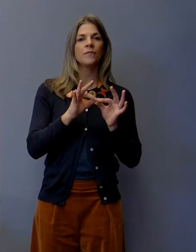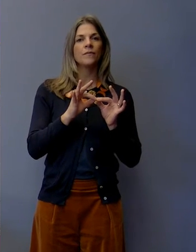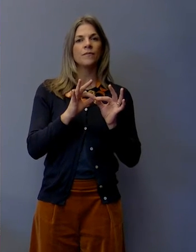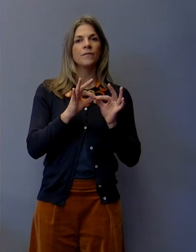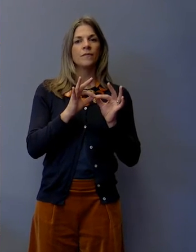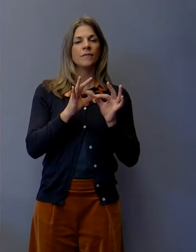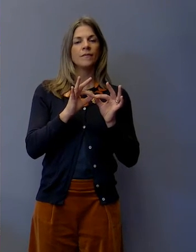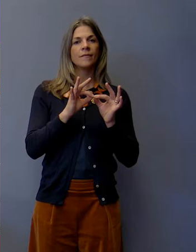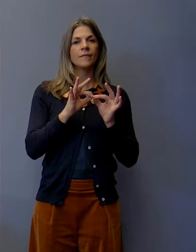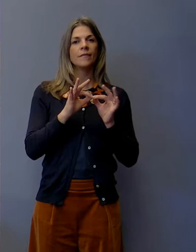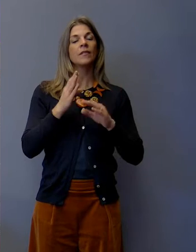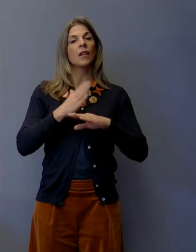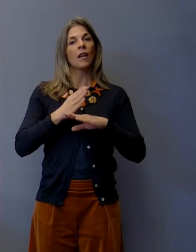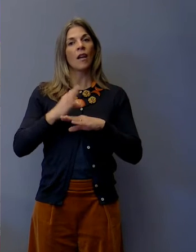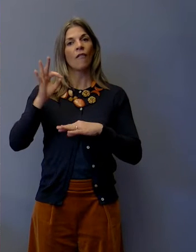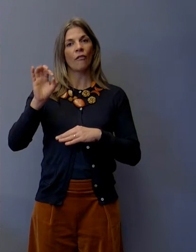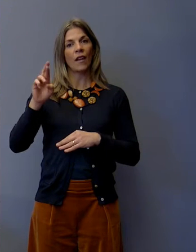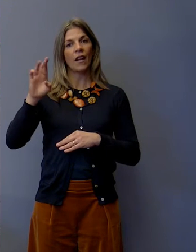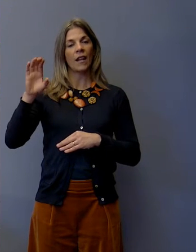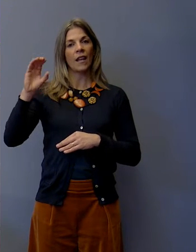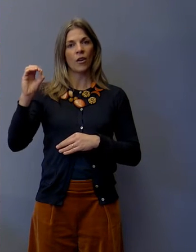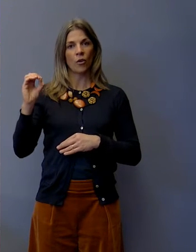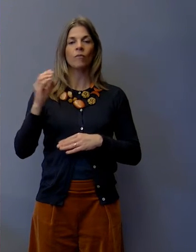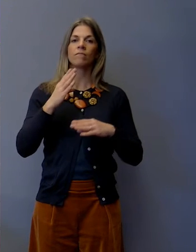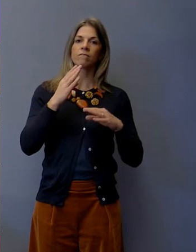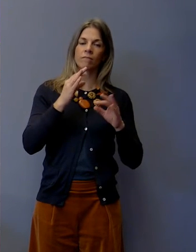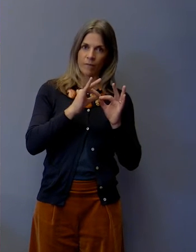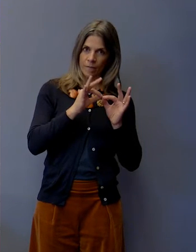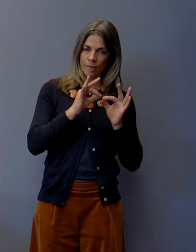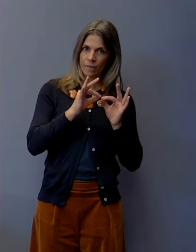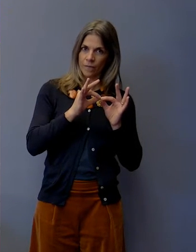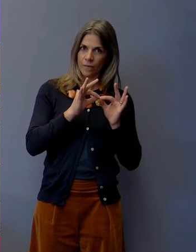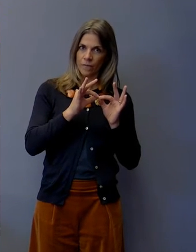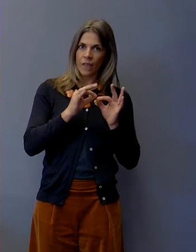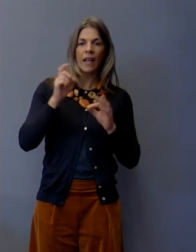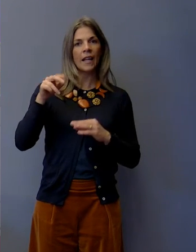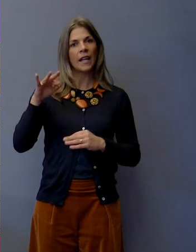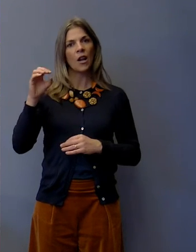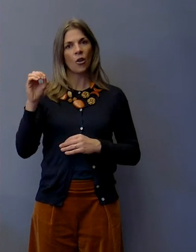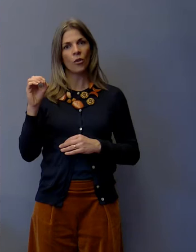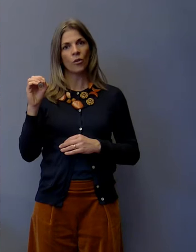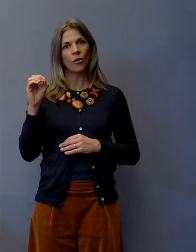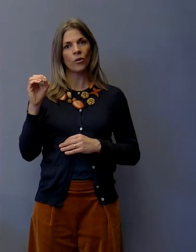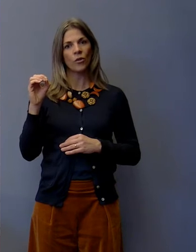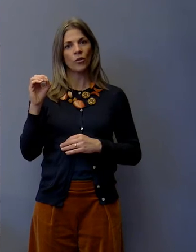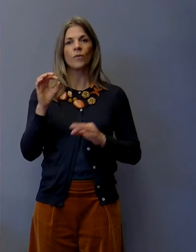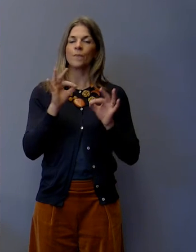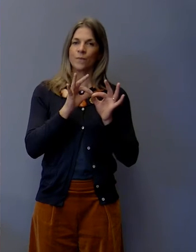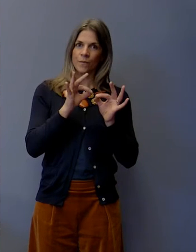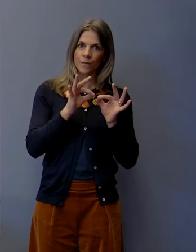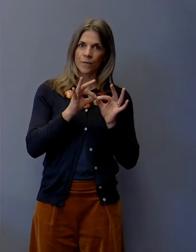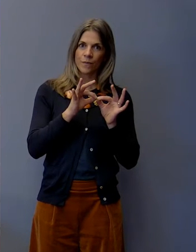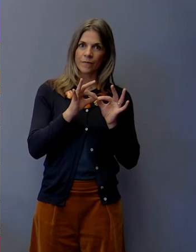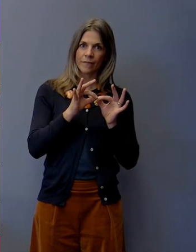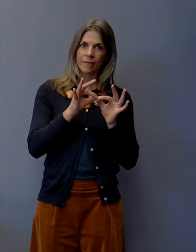consigliere ferrero favorevole consigliere grillo amorevole